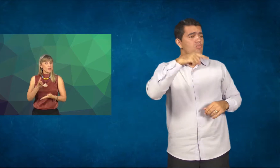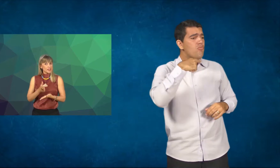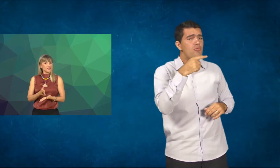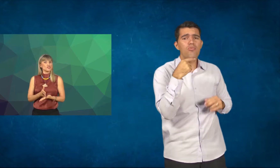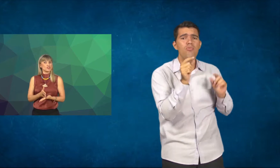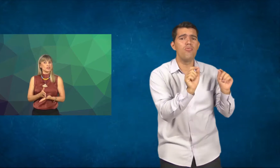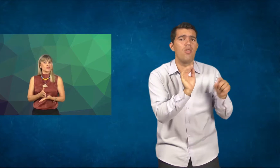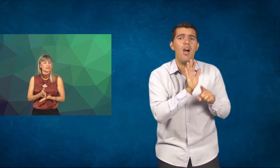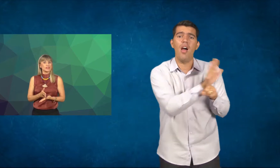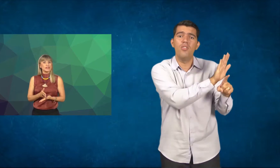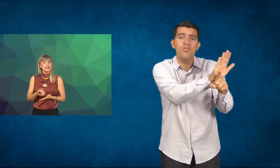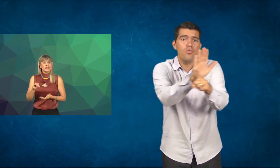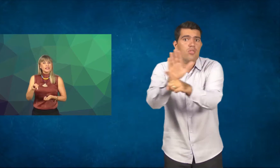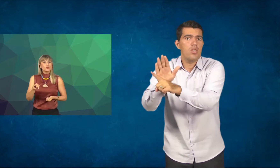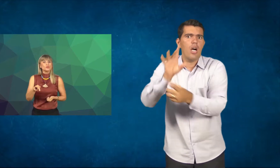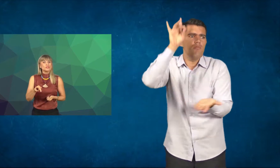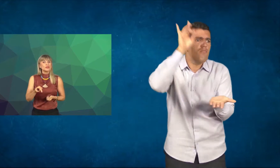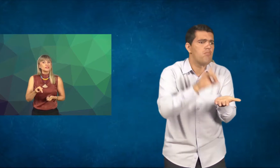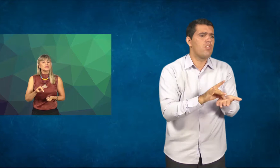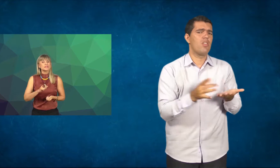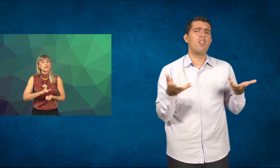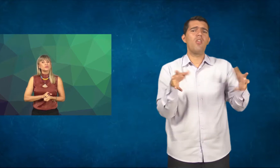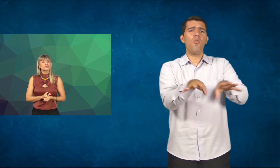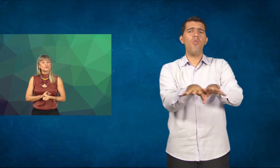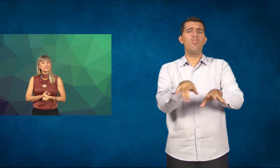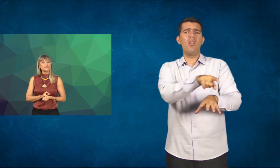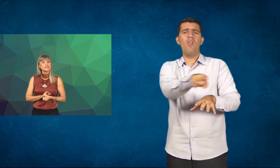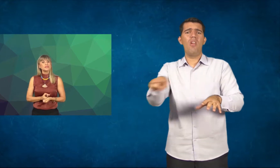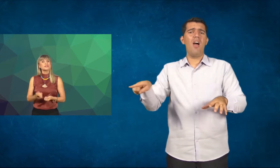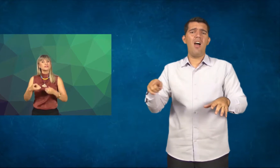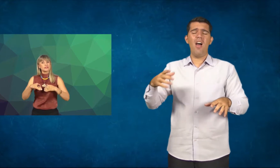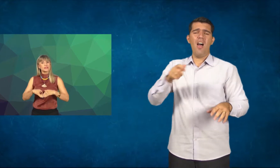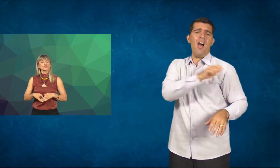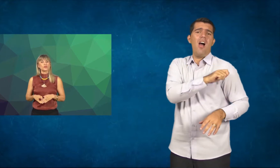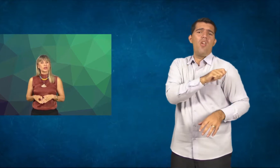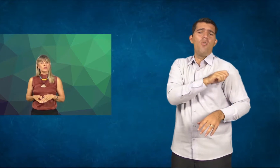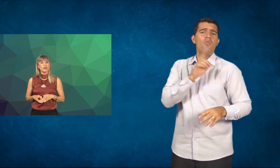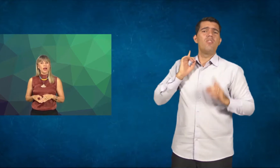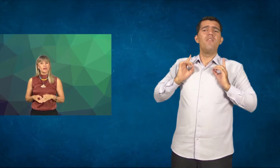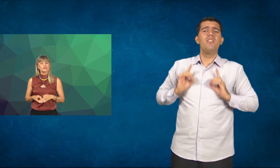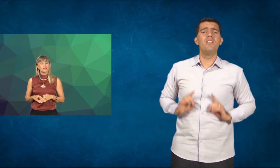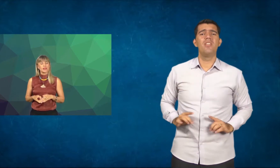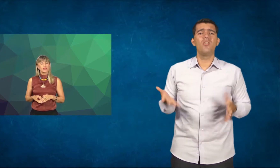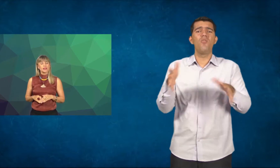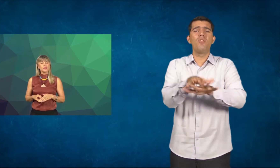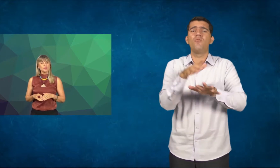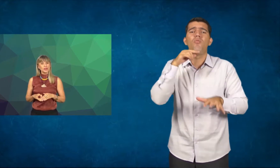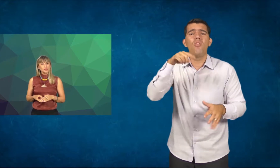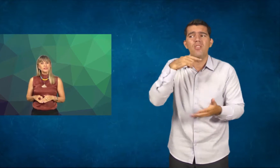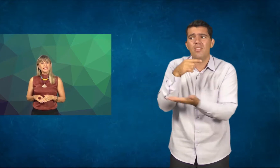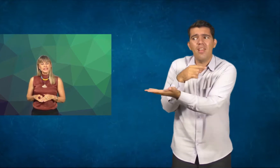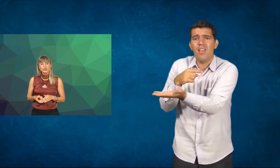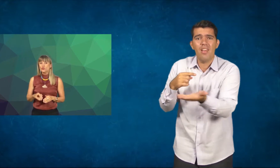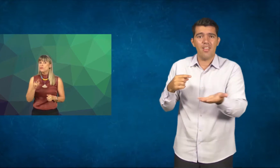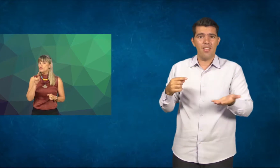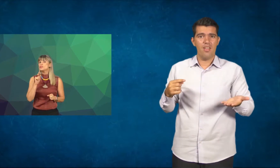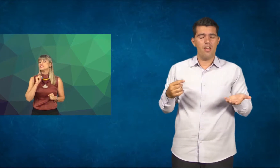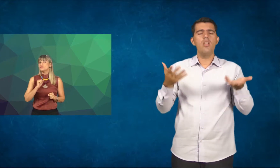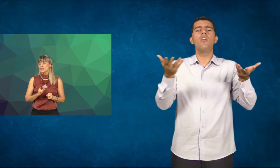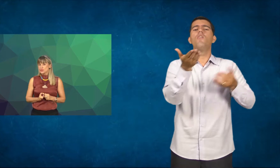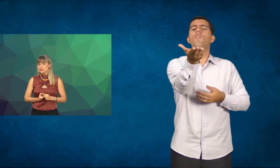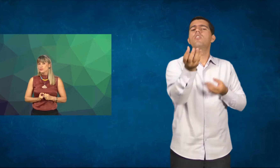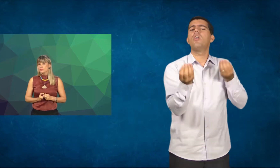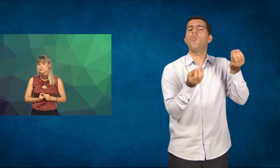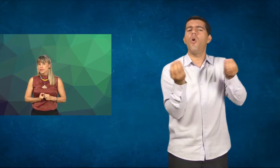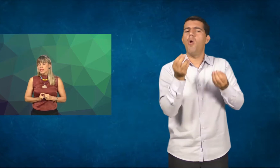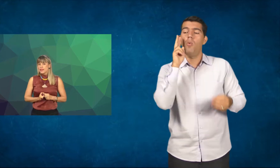de forma efetiva na inclusão desses alunos com deficiência na escola regular. Minha pergunta é, como você